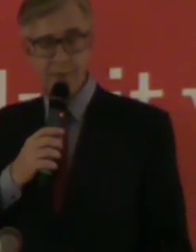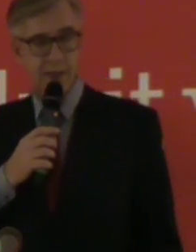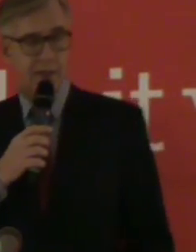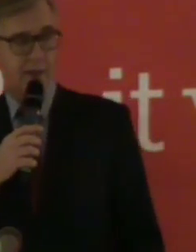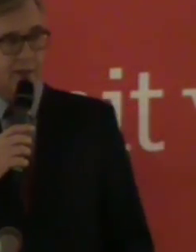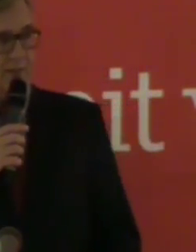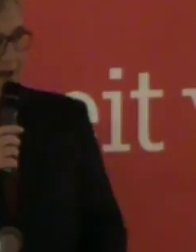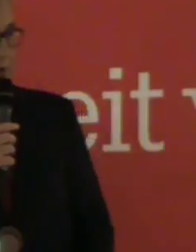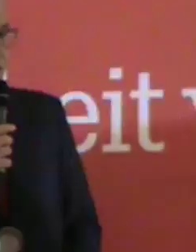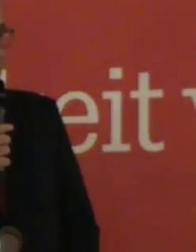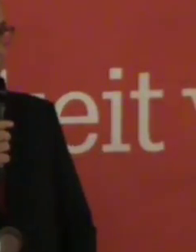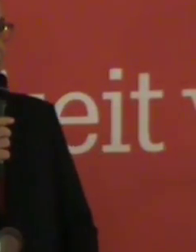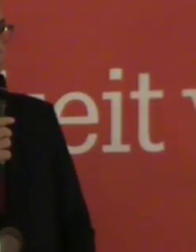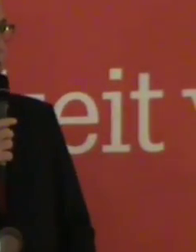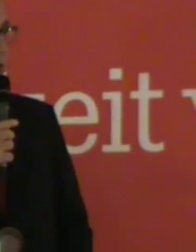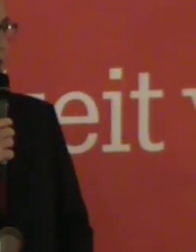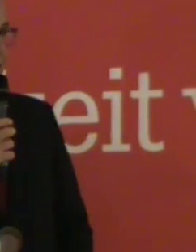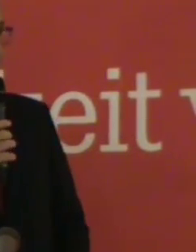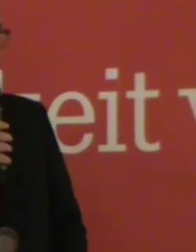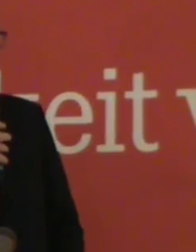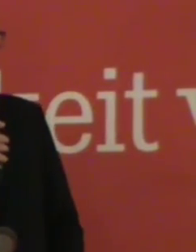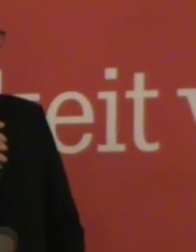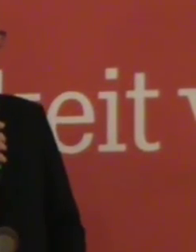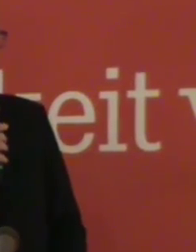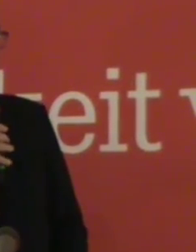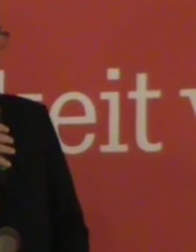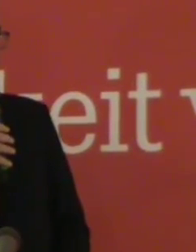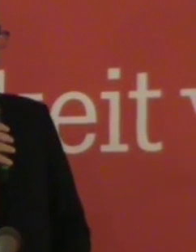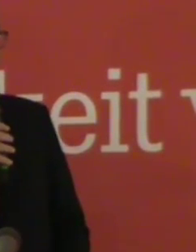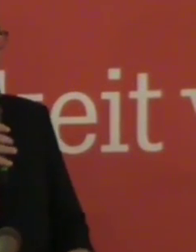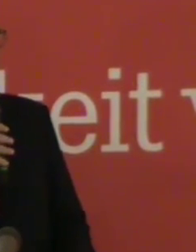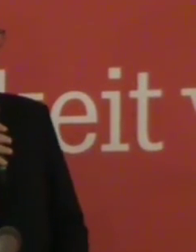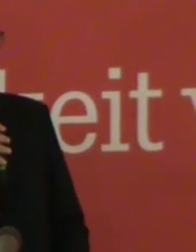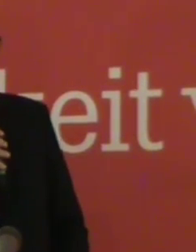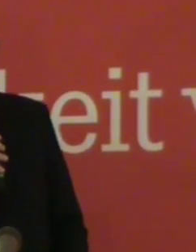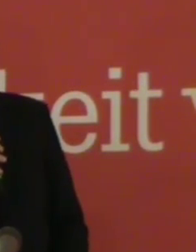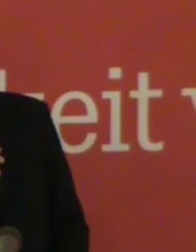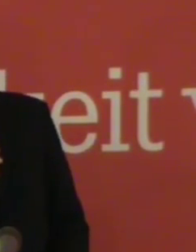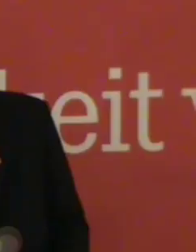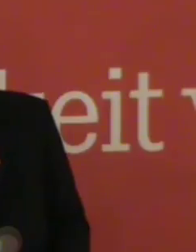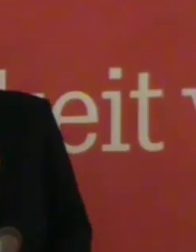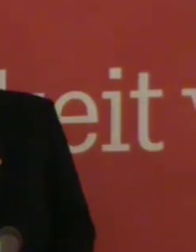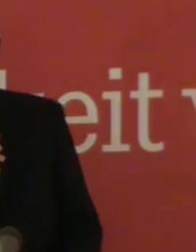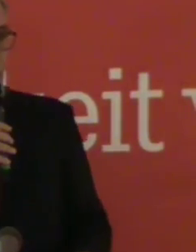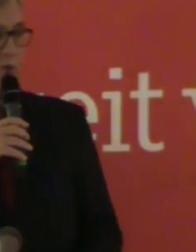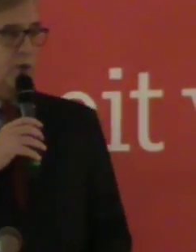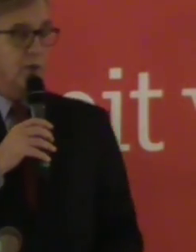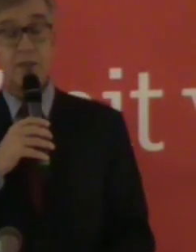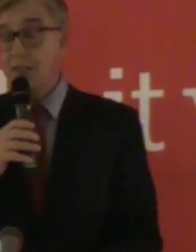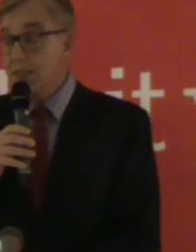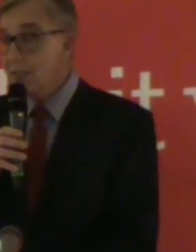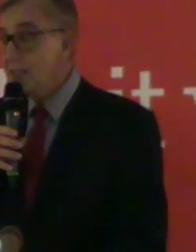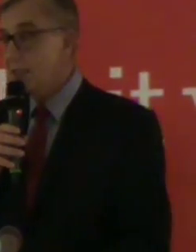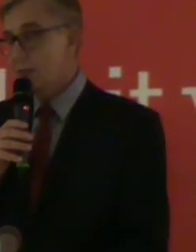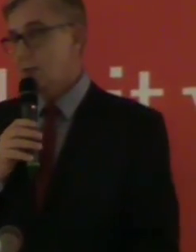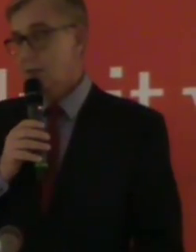über 200 Kriege und Bürgerkriege auf der Welt. All das sind Situationen, die beunruhigen. Und